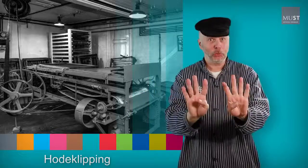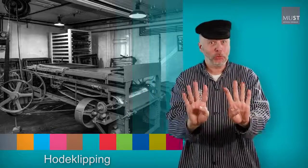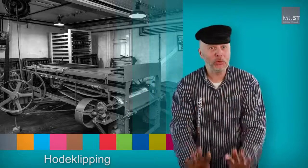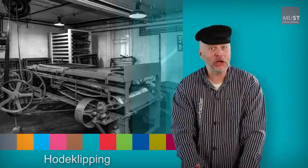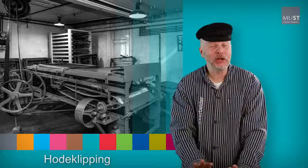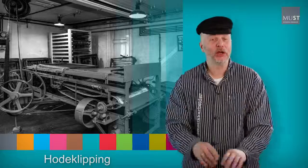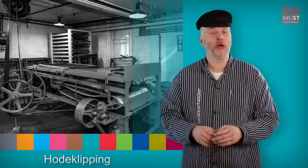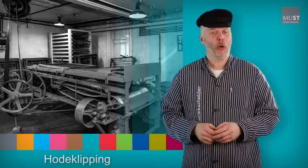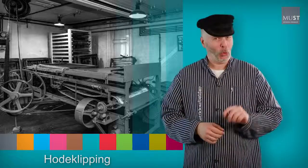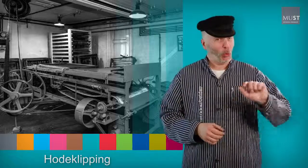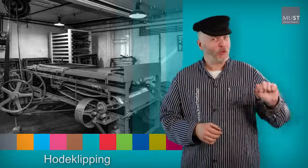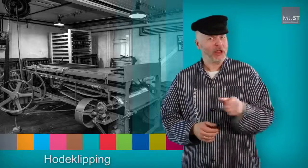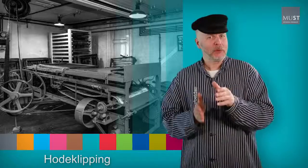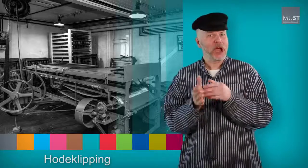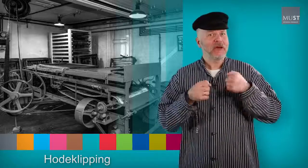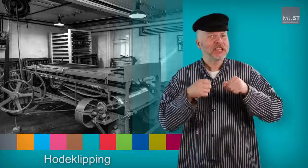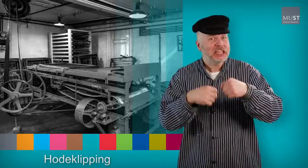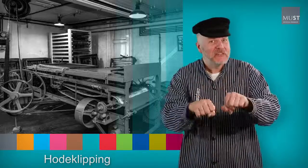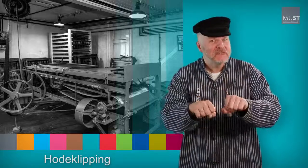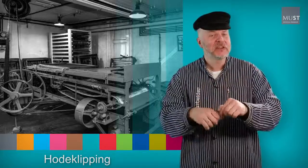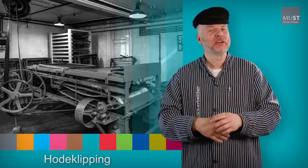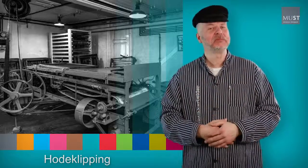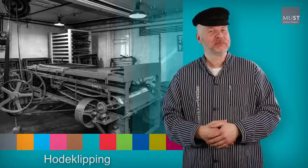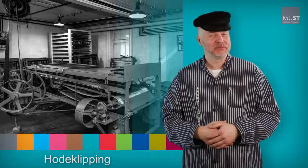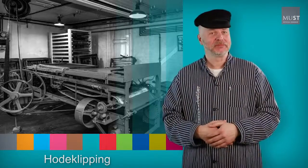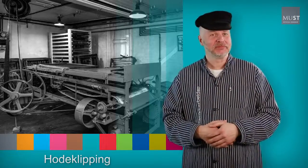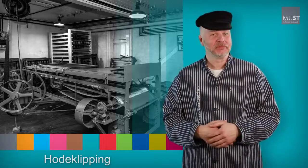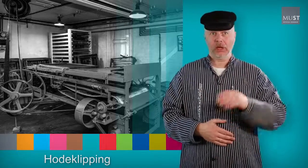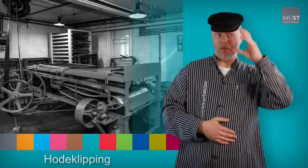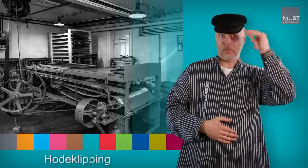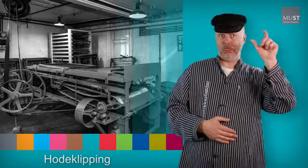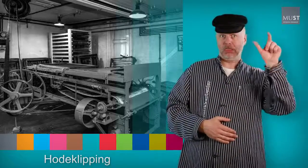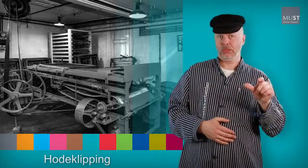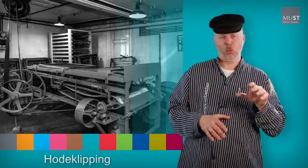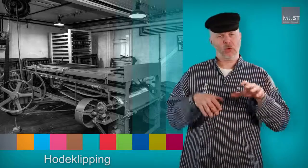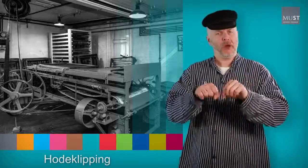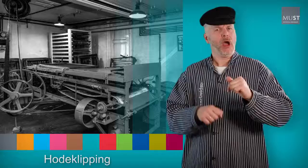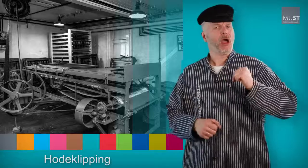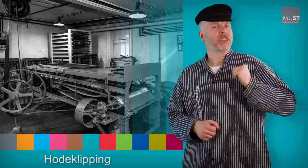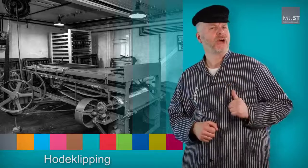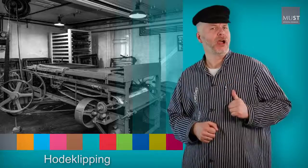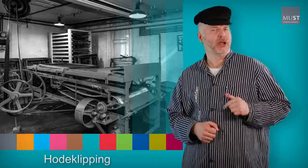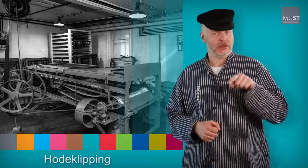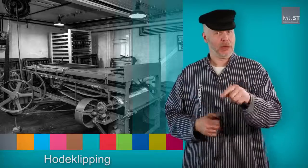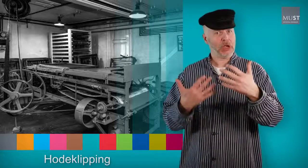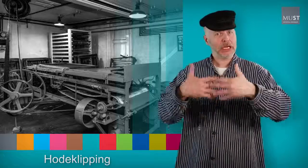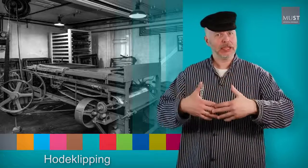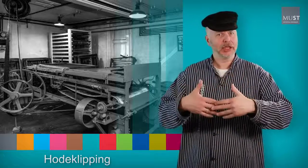knivblad. Dette gikk raskt og var svært effektivt. Nå var det mennene som overtok dette arbeidet og